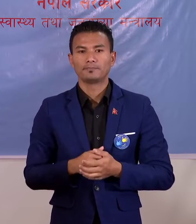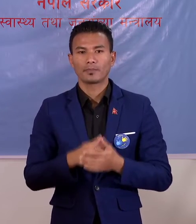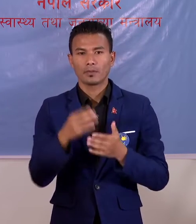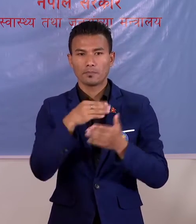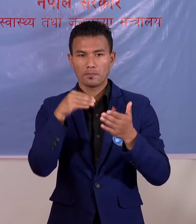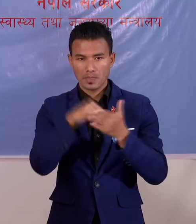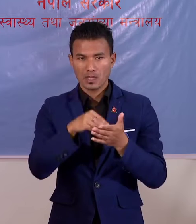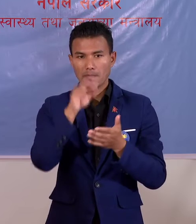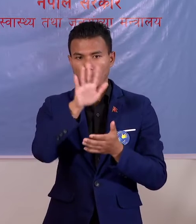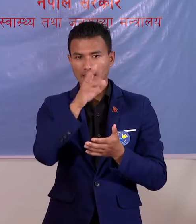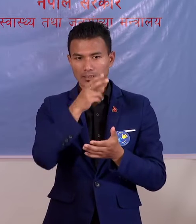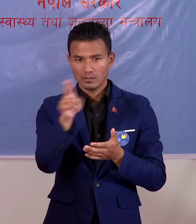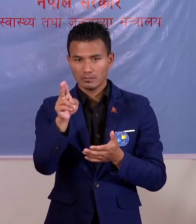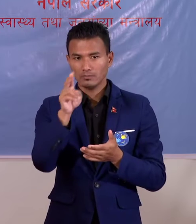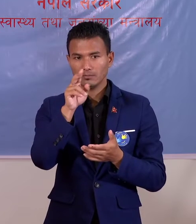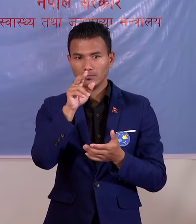उहाँहरूमध्ये